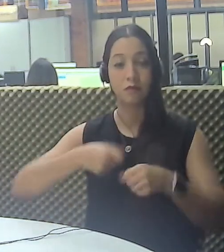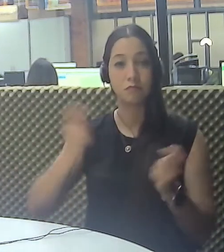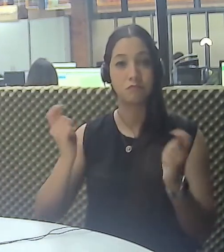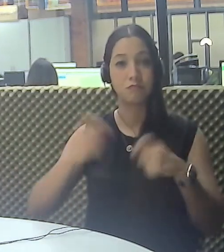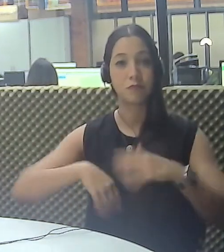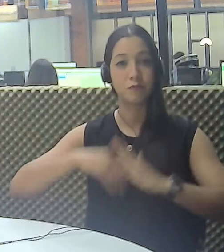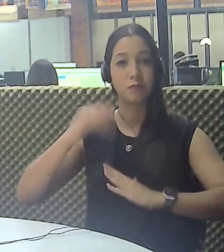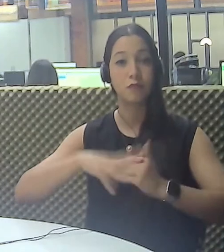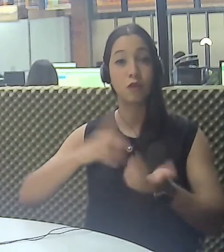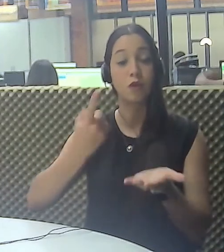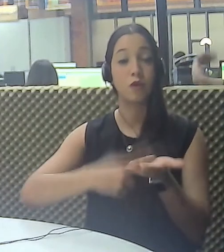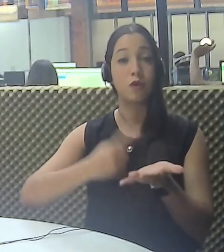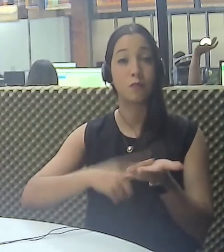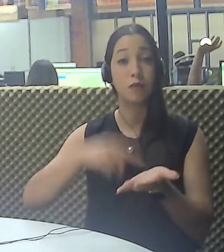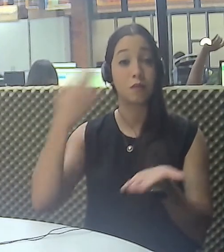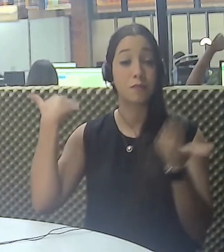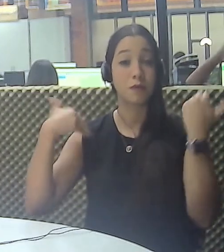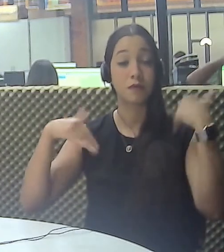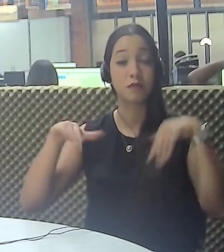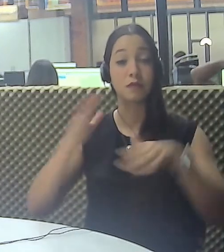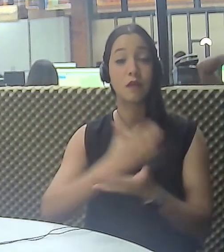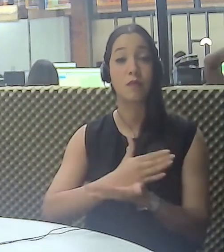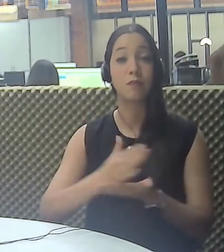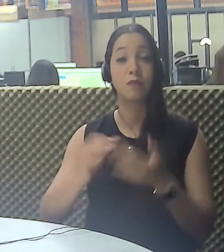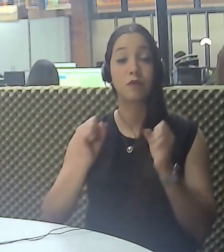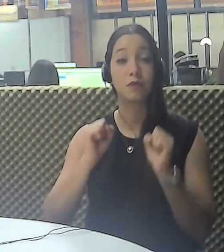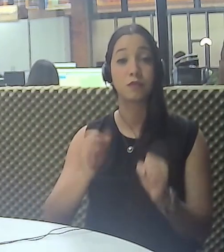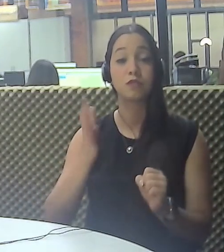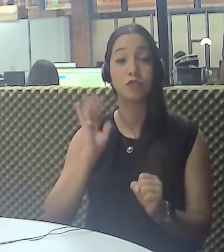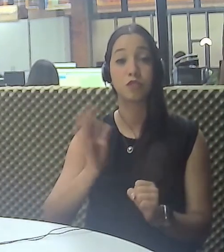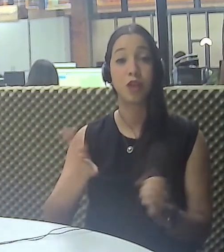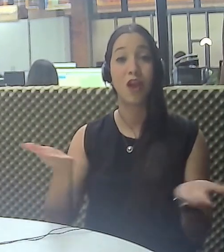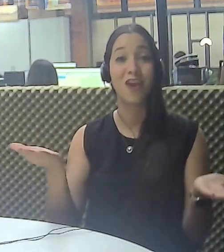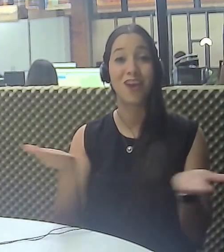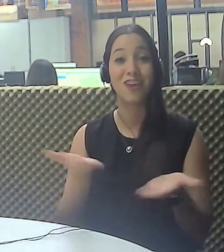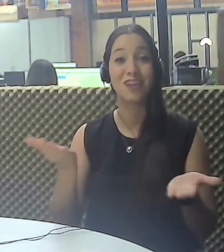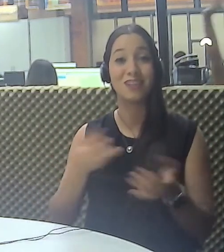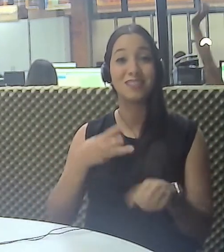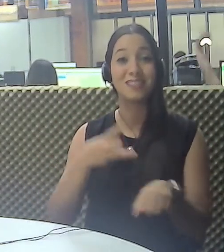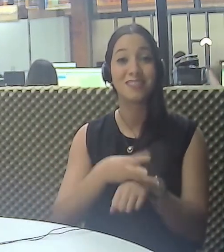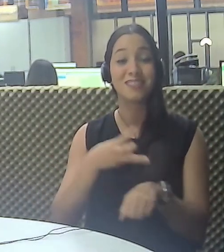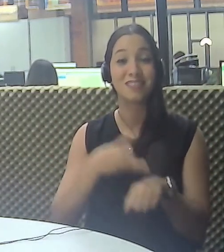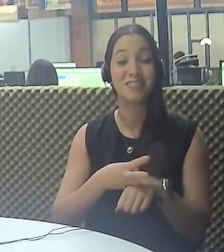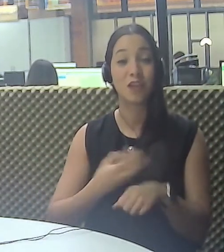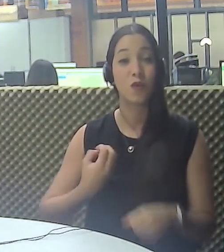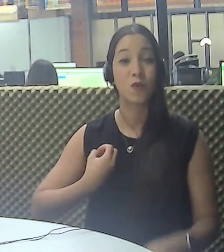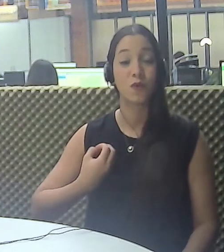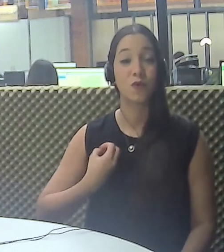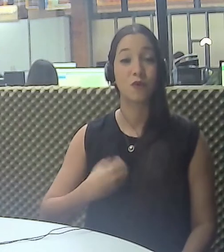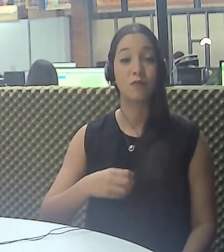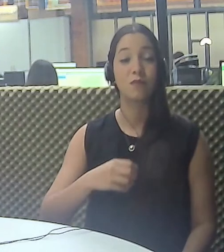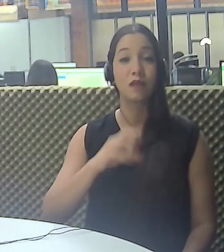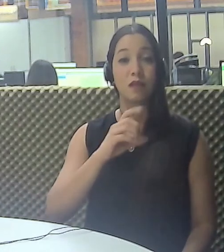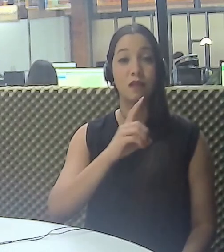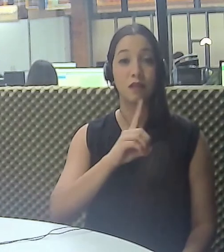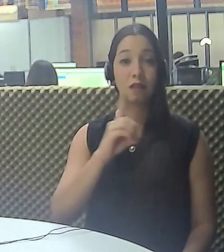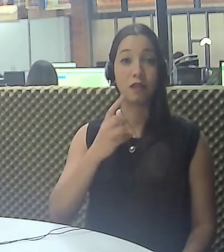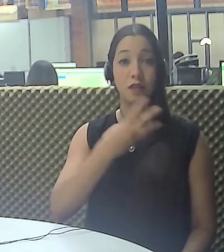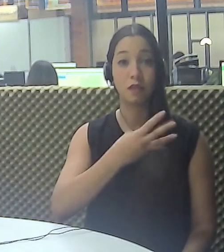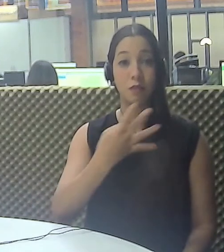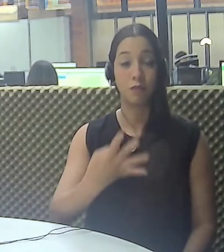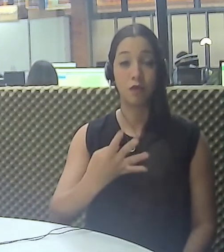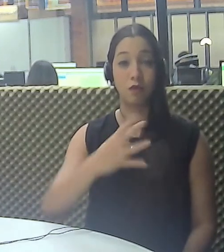O agendamento para os passeios já podem ser feitos a partir de hoje pelo WhatsApp. O número é o DDD